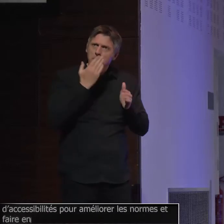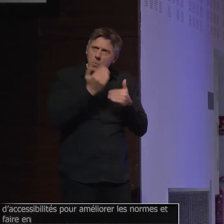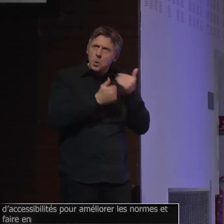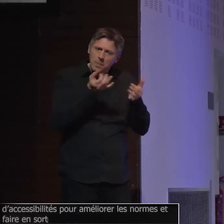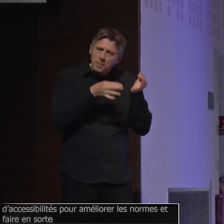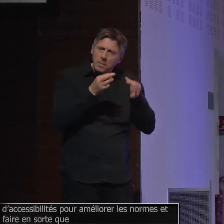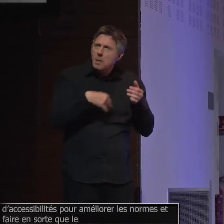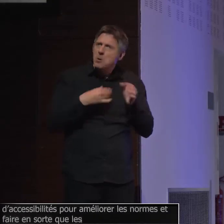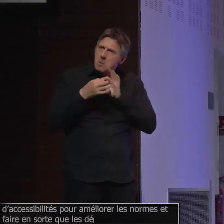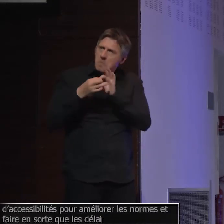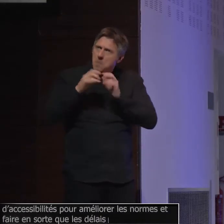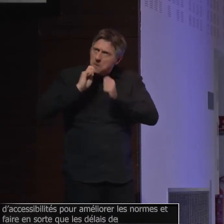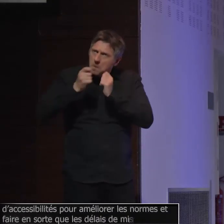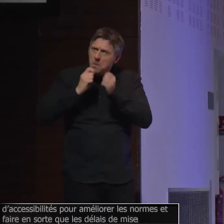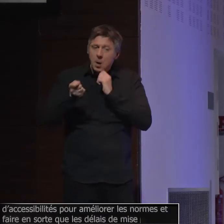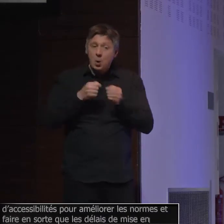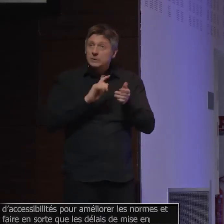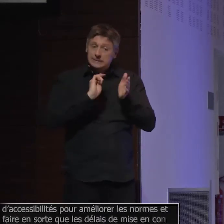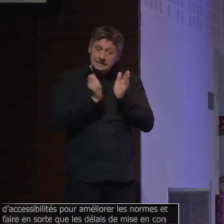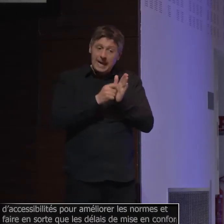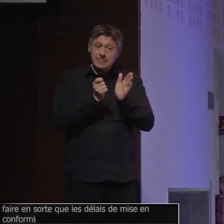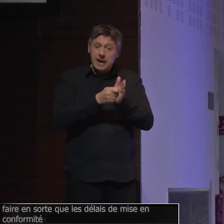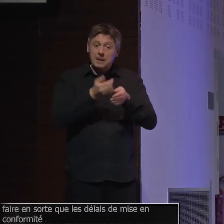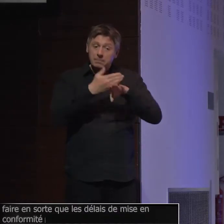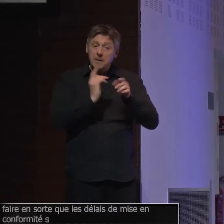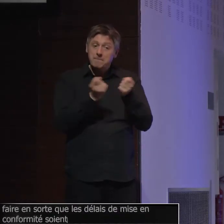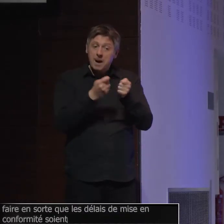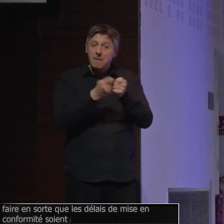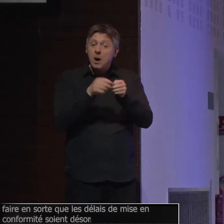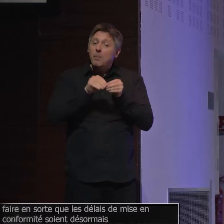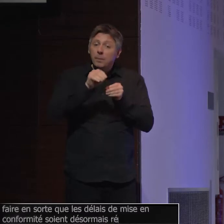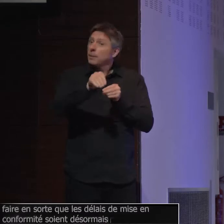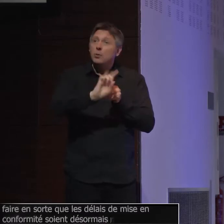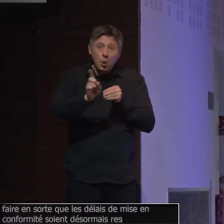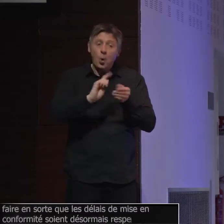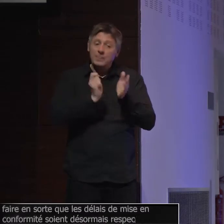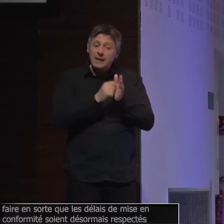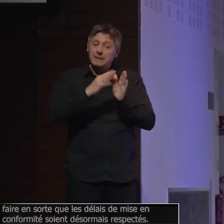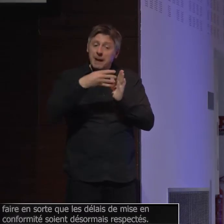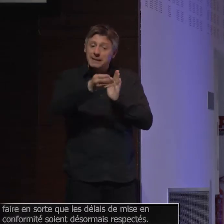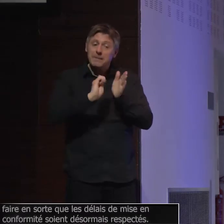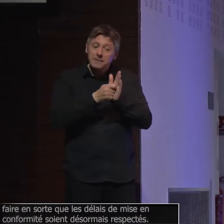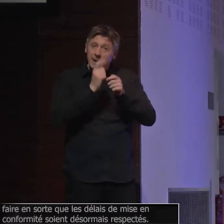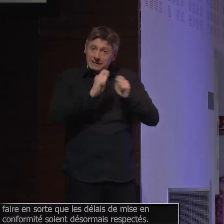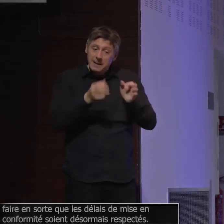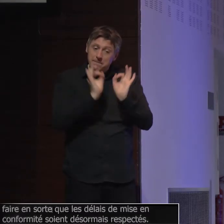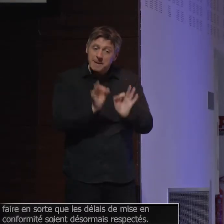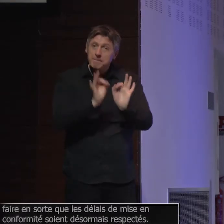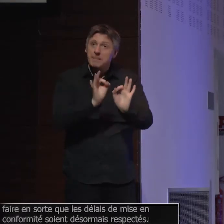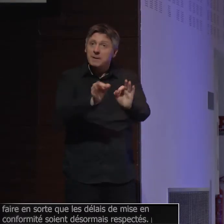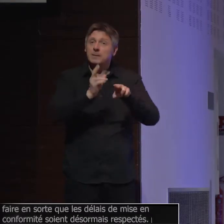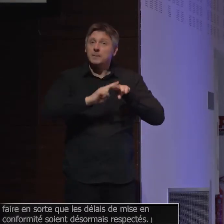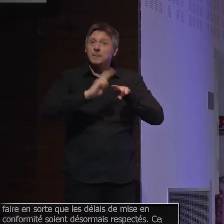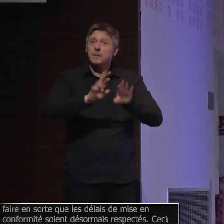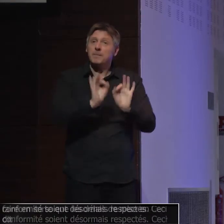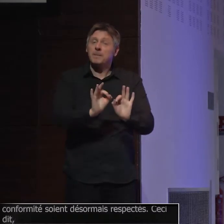surtout de faire en sorte que les délais de mise en conformité de celles-ci soient désormais respectés.